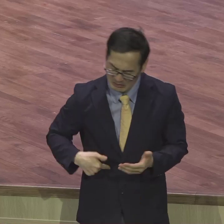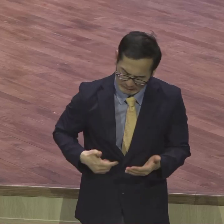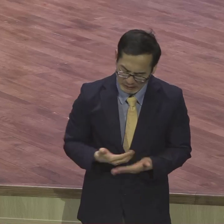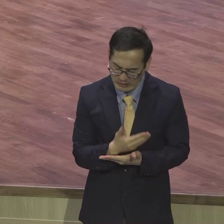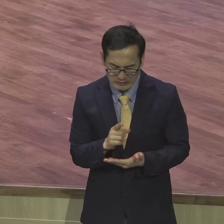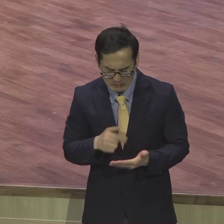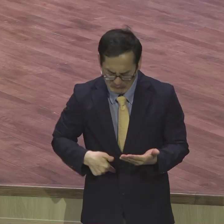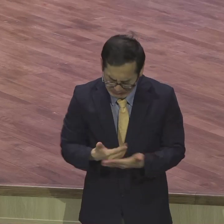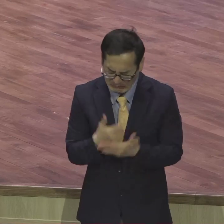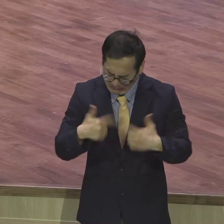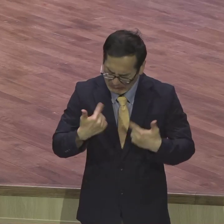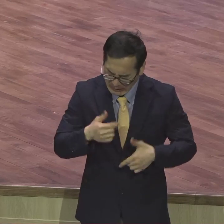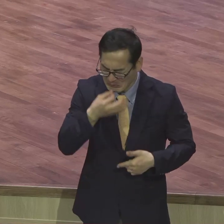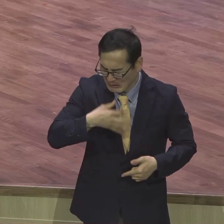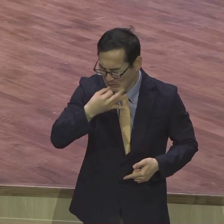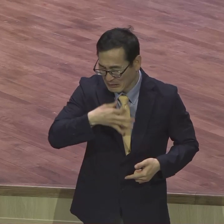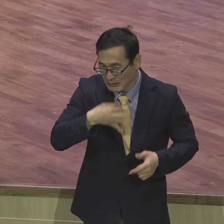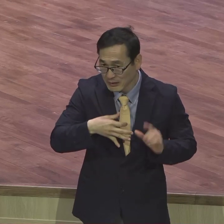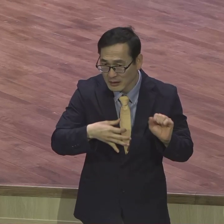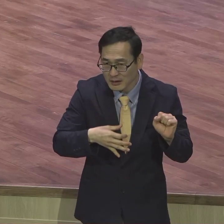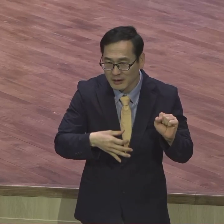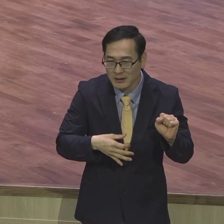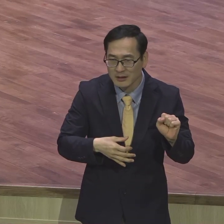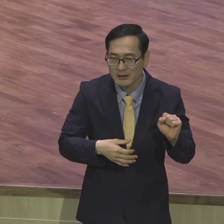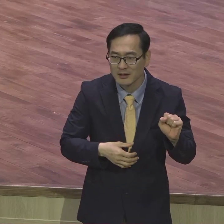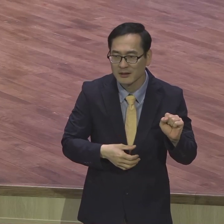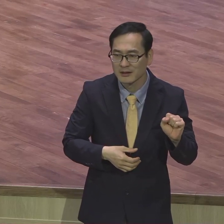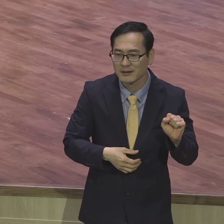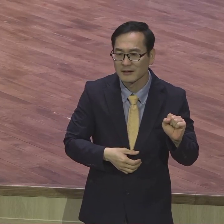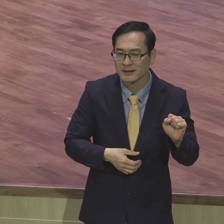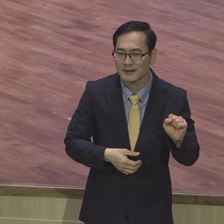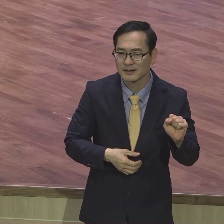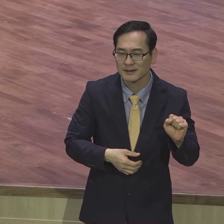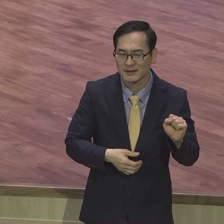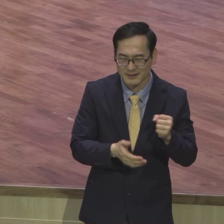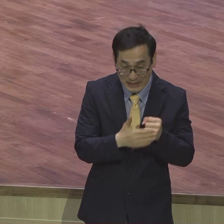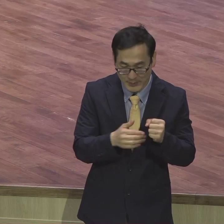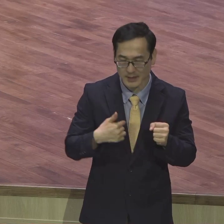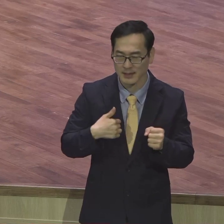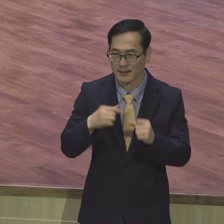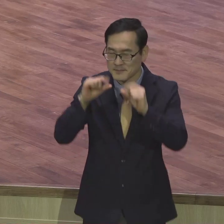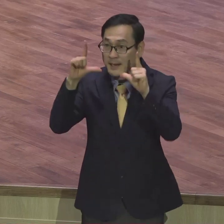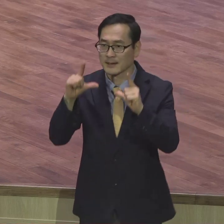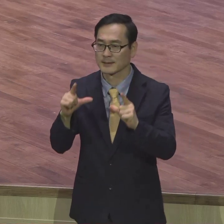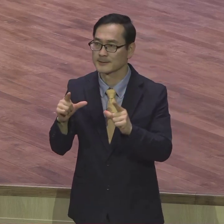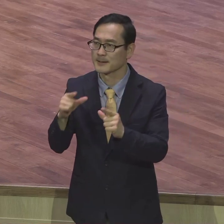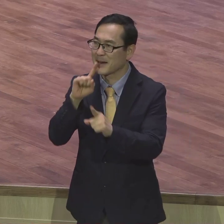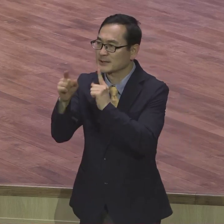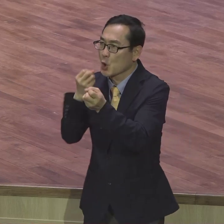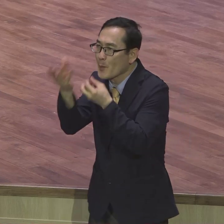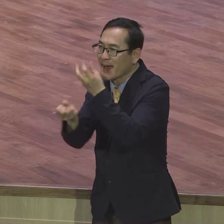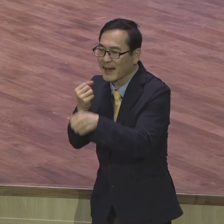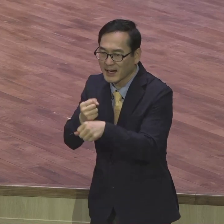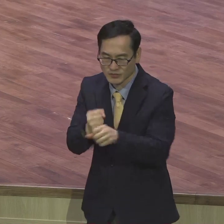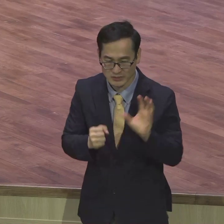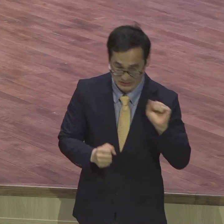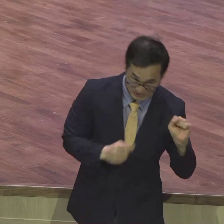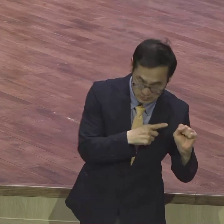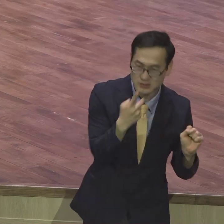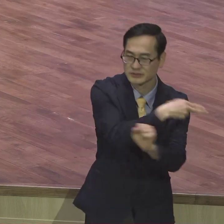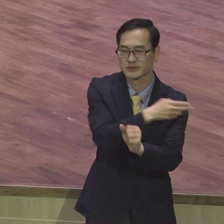이 책을 받기 힘드니까 눈만 뜰자마자 로마서 8장 1절 2절을 암송하세요. 아멘 신앙으로 고백하시기 바랍니다.